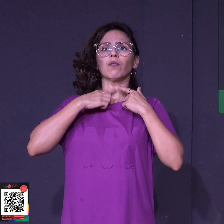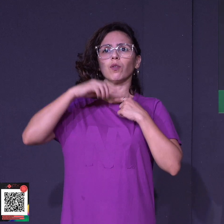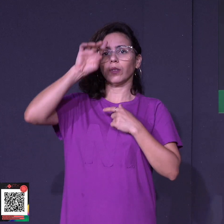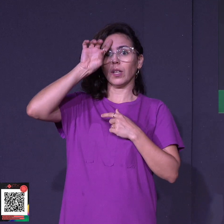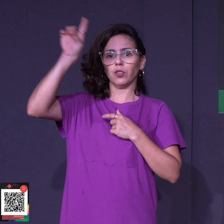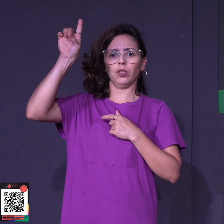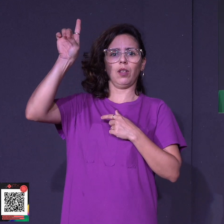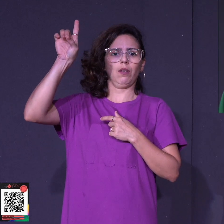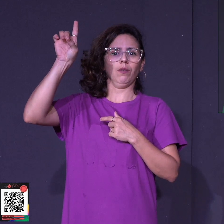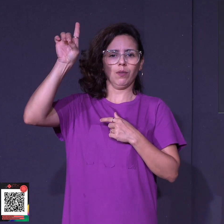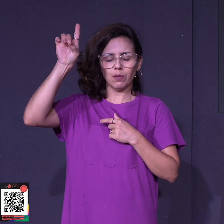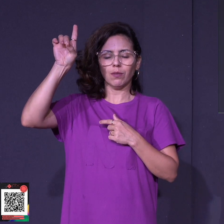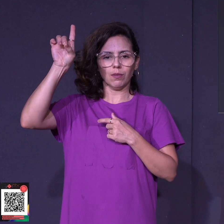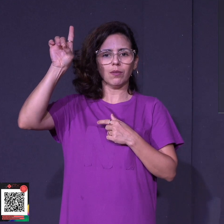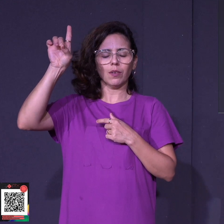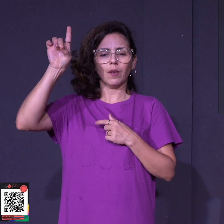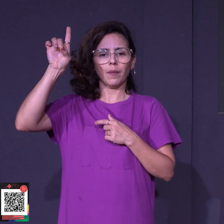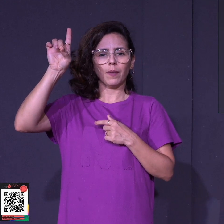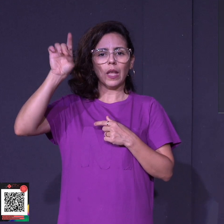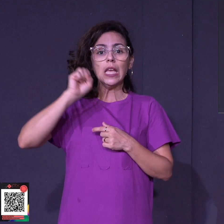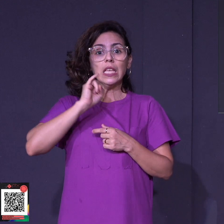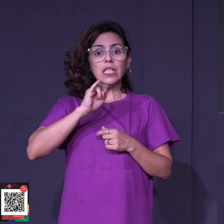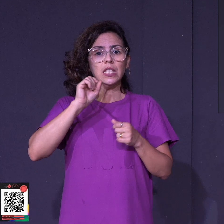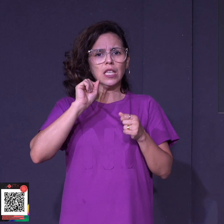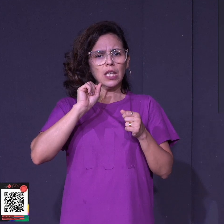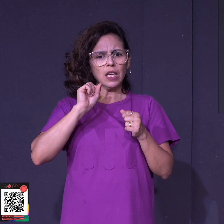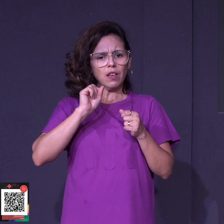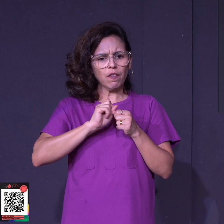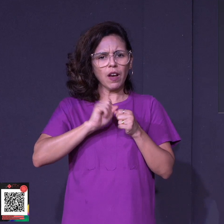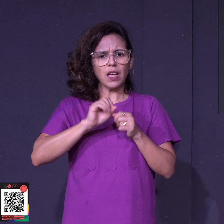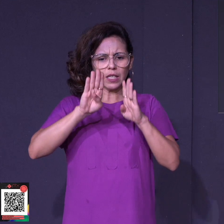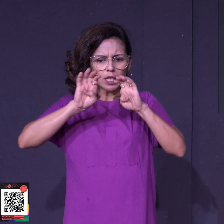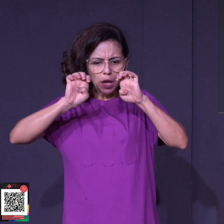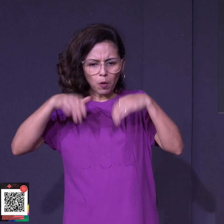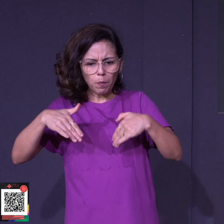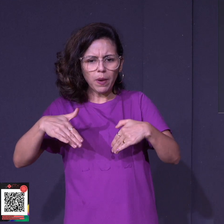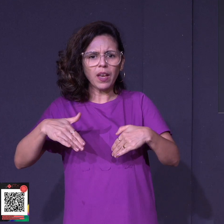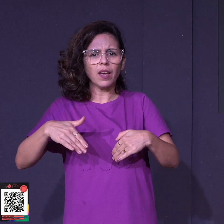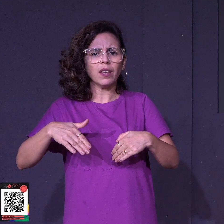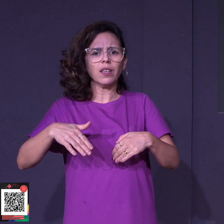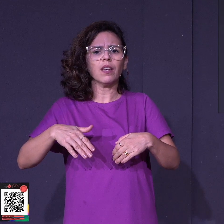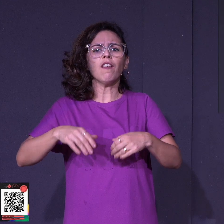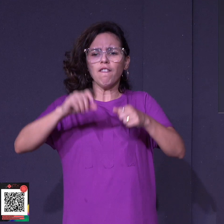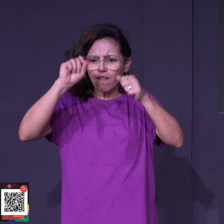Se você puder fazer o bem, faça o bem. Vença a você mesmo.